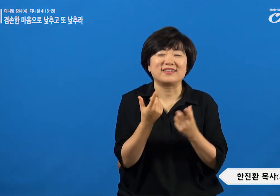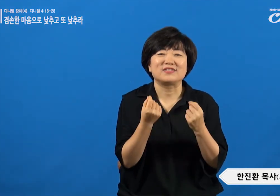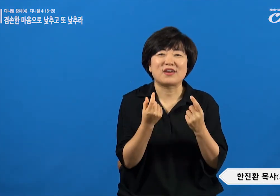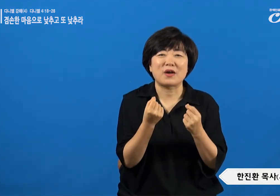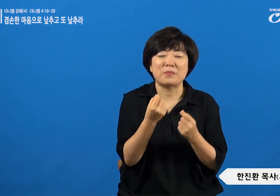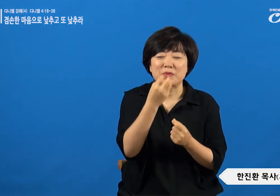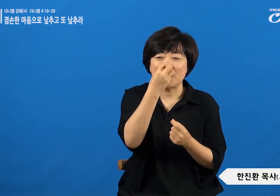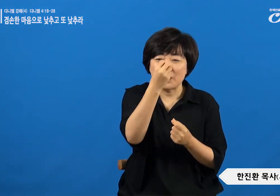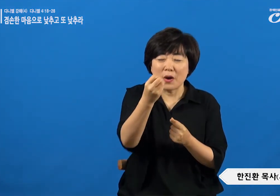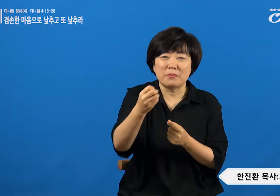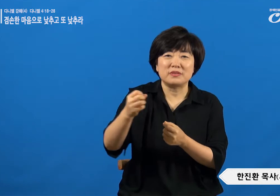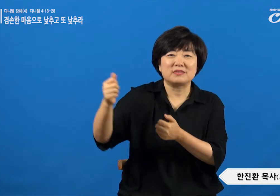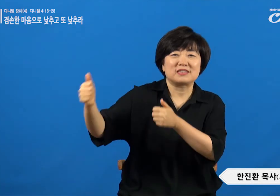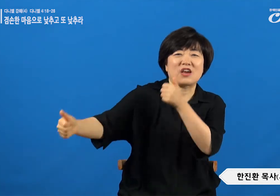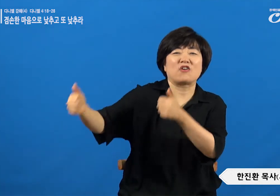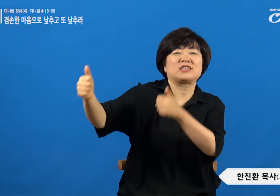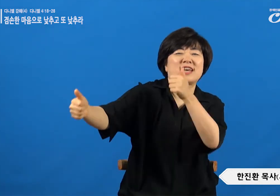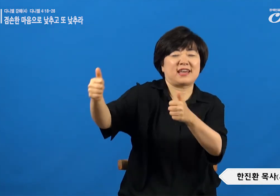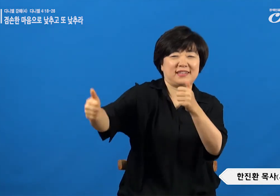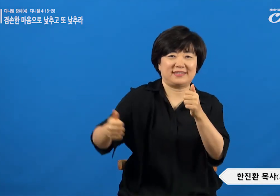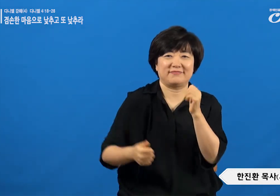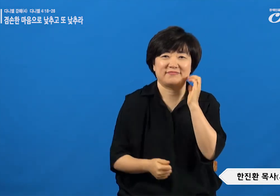그렇게 본질적으로 경쟁적입니다.